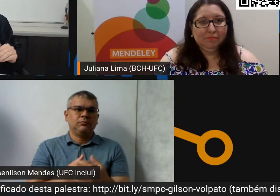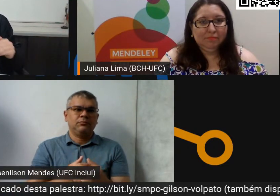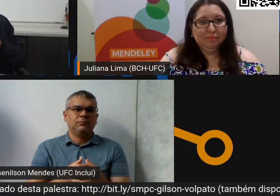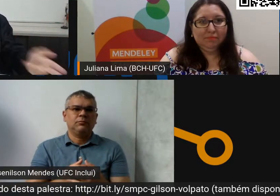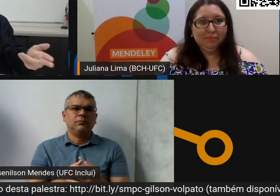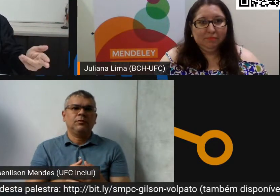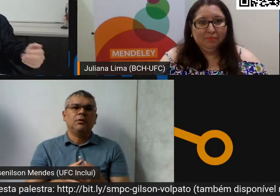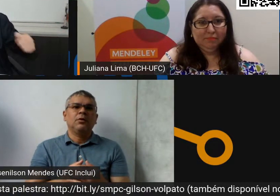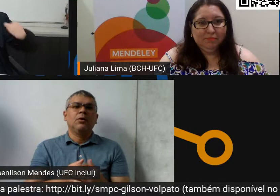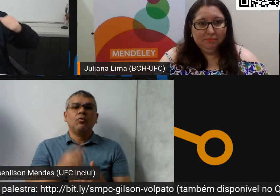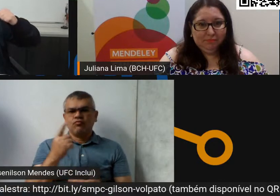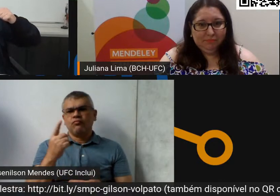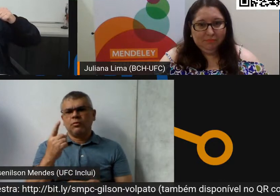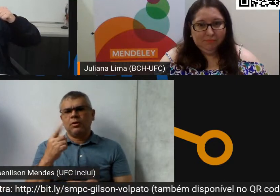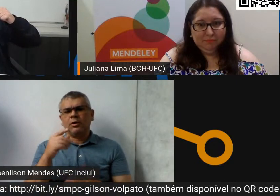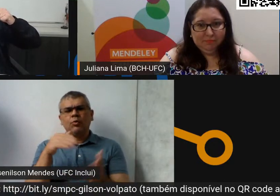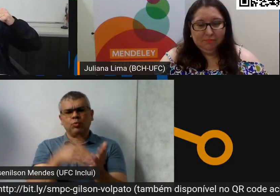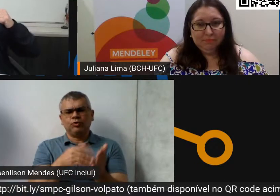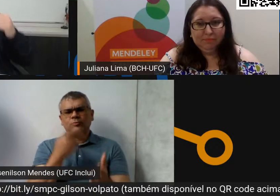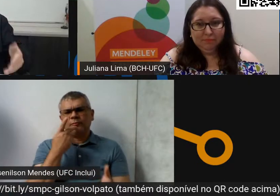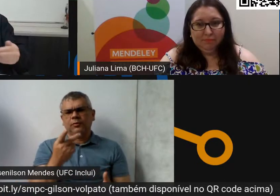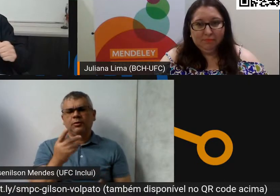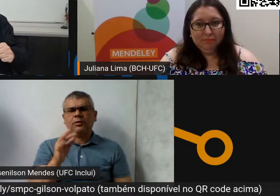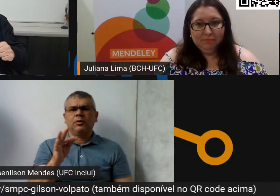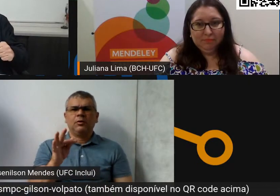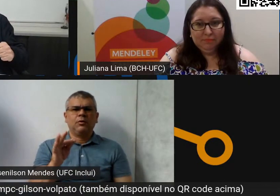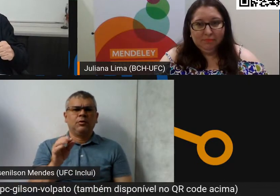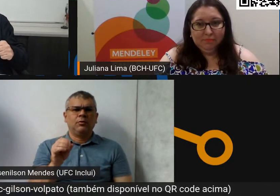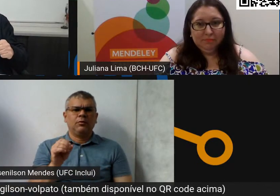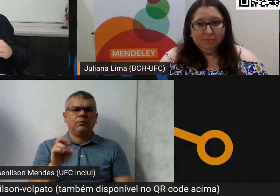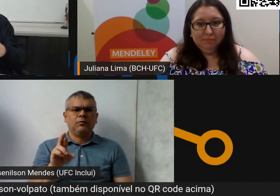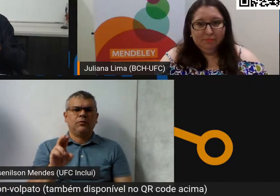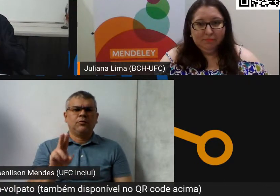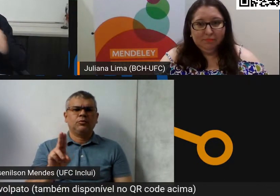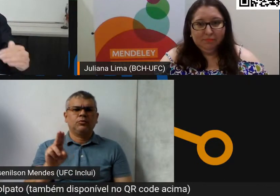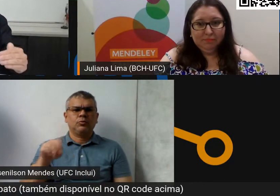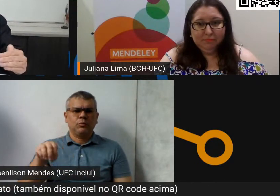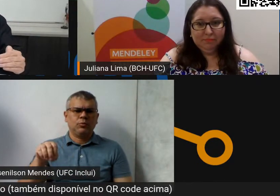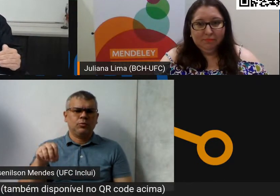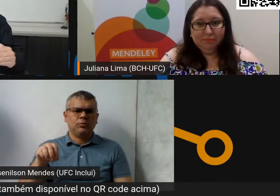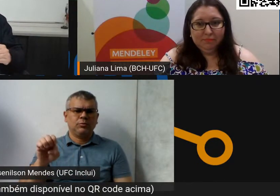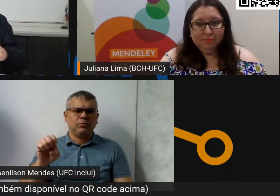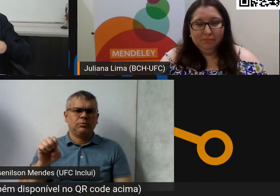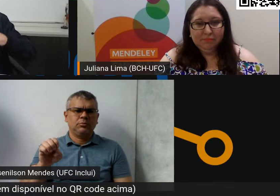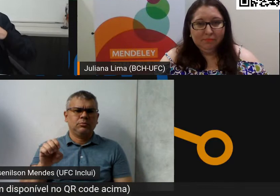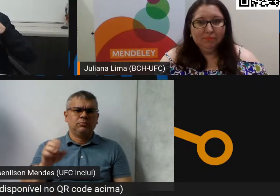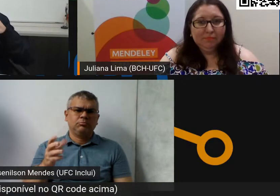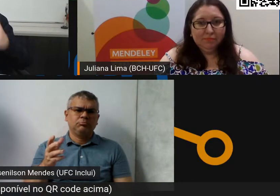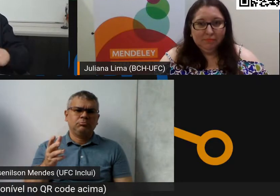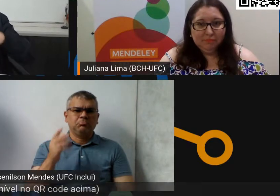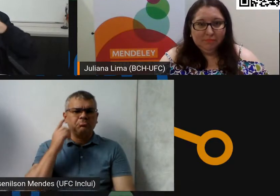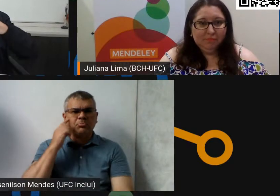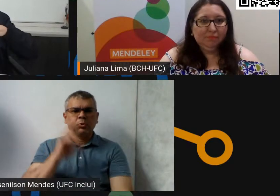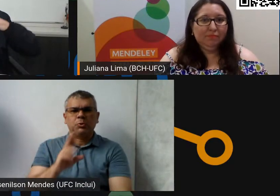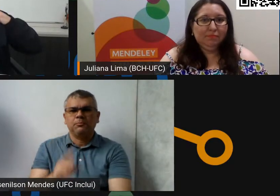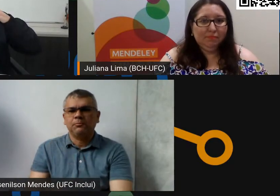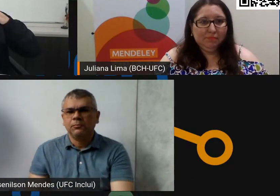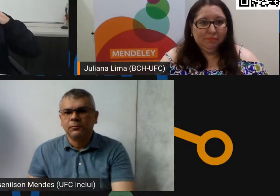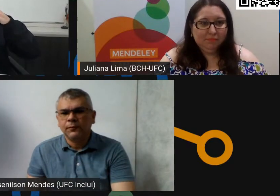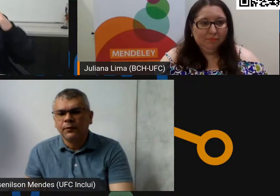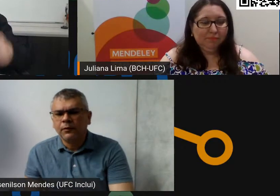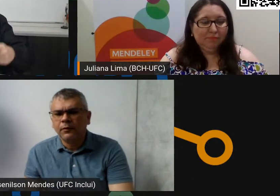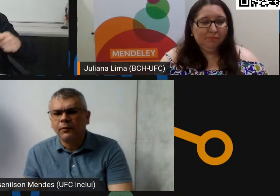sentido. Você dá muita visibilidade, seu trabalho é muito visto, não é tão difícil publicar lá, já vi trabalhos de educação,